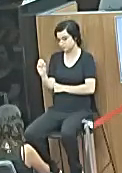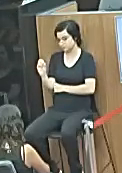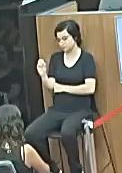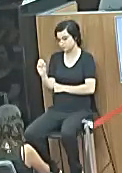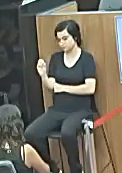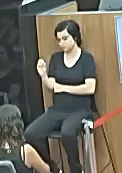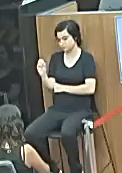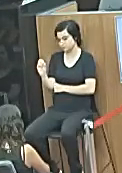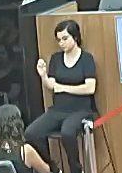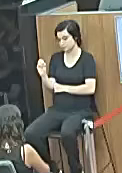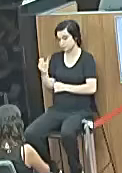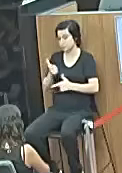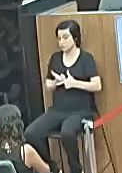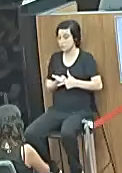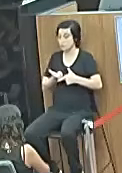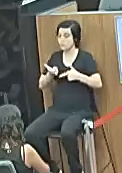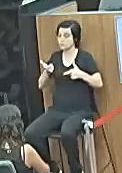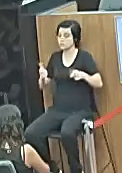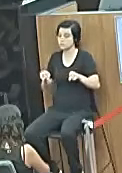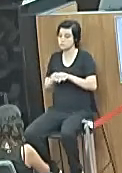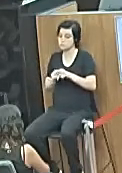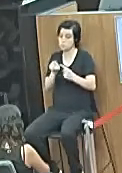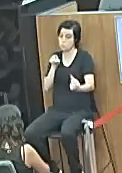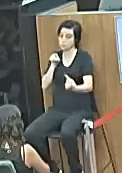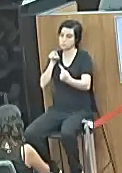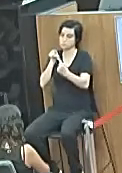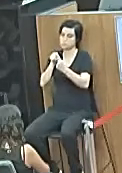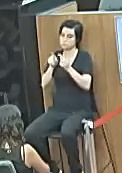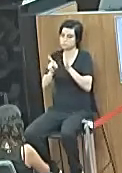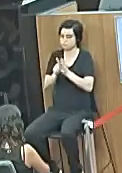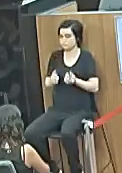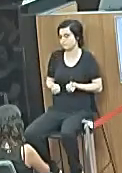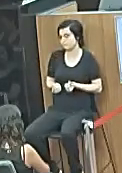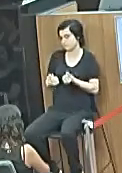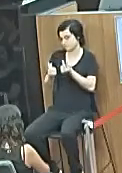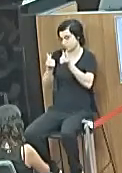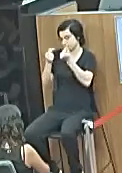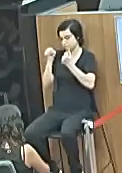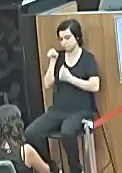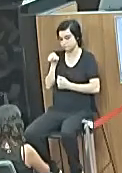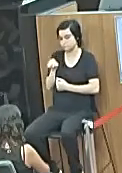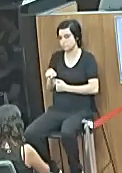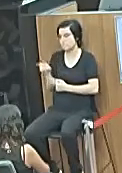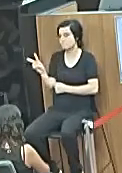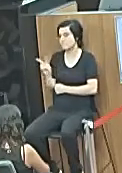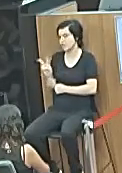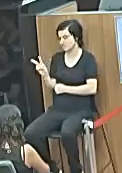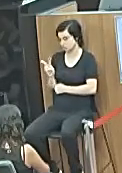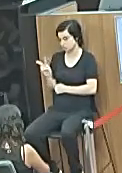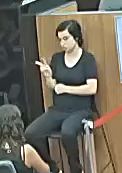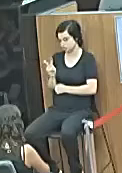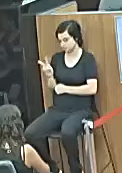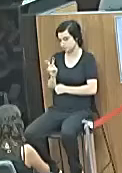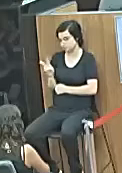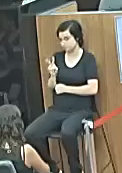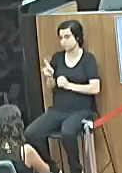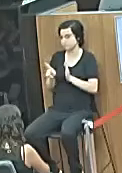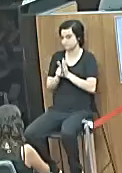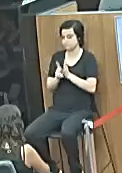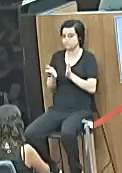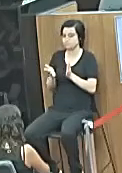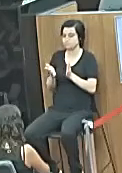a ampliação metas físicas e financeiras na região intermediária de varginha de ação